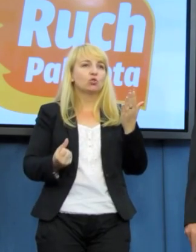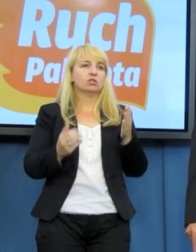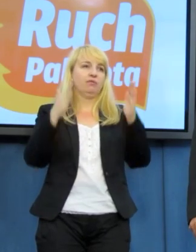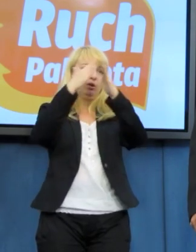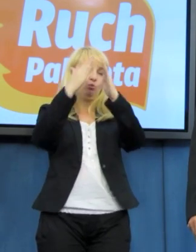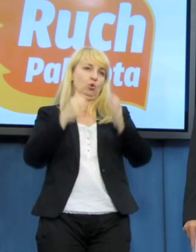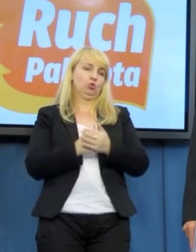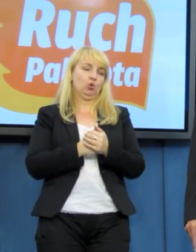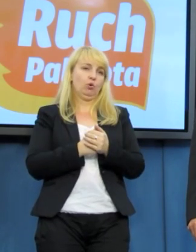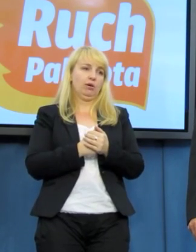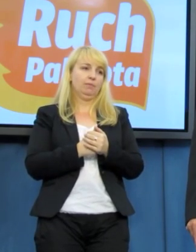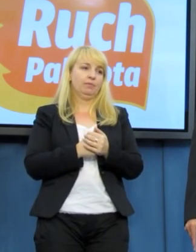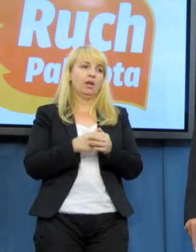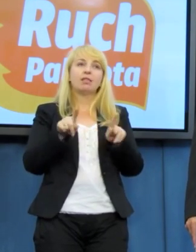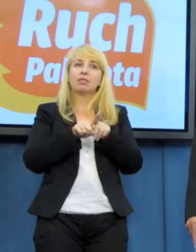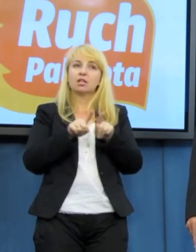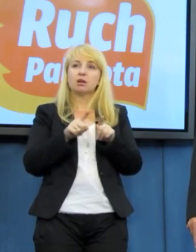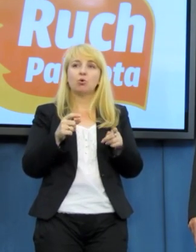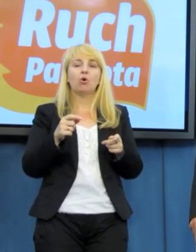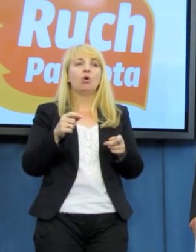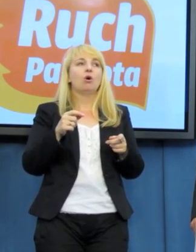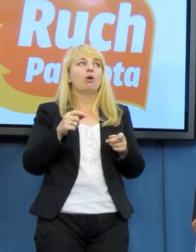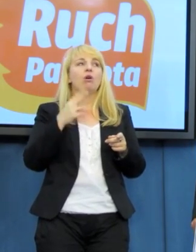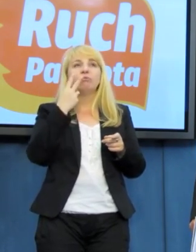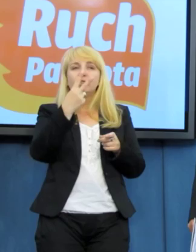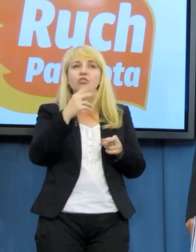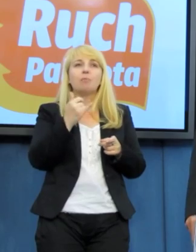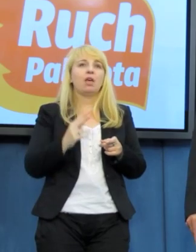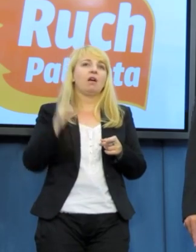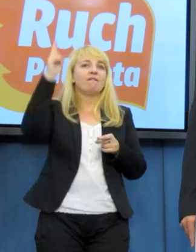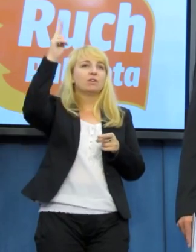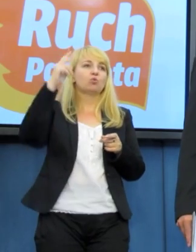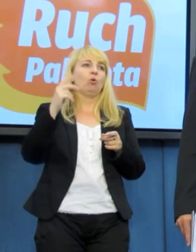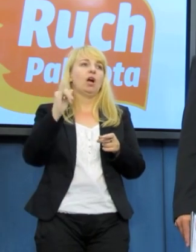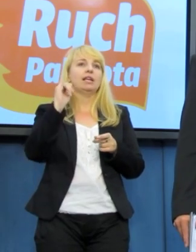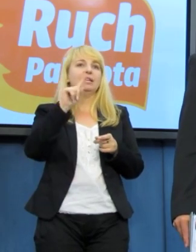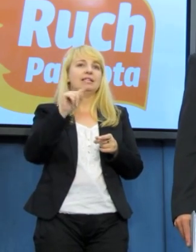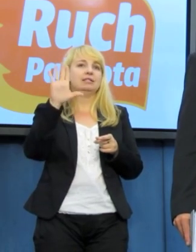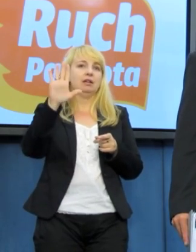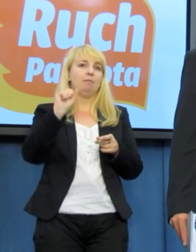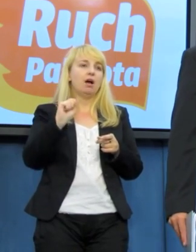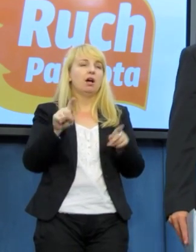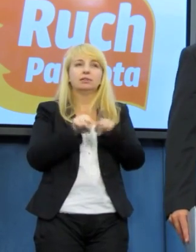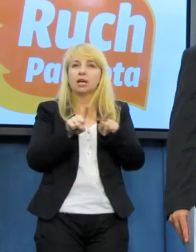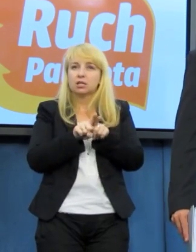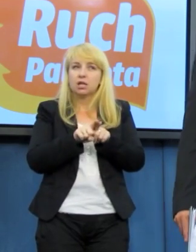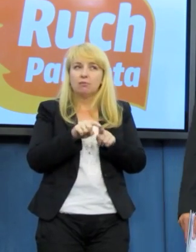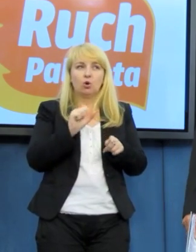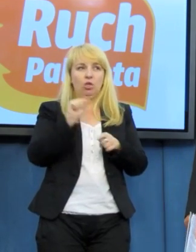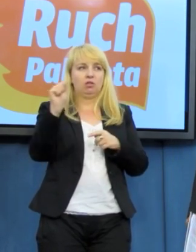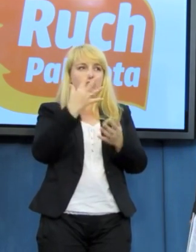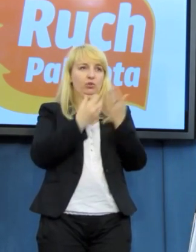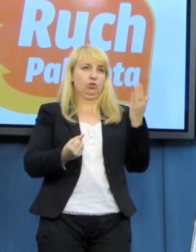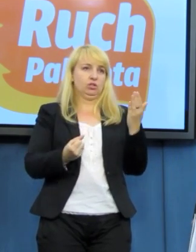Wysokiej Izby nawet mają swoje źródło, wychodzą z tej Izby, gdzie powinno być